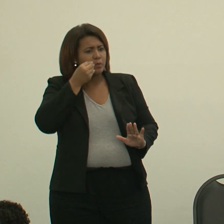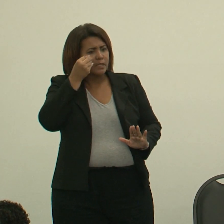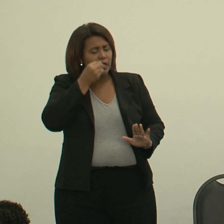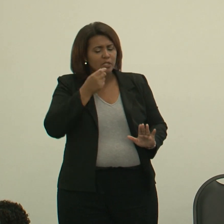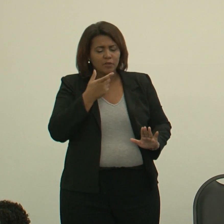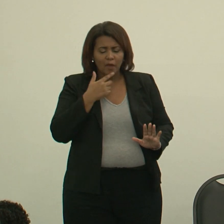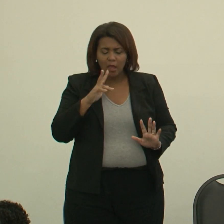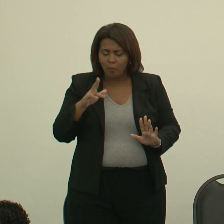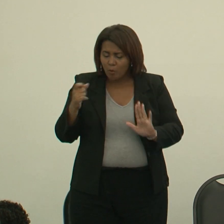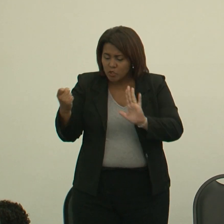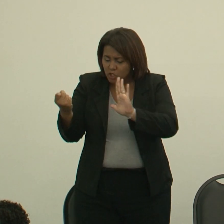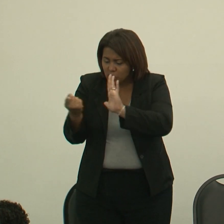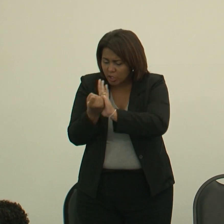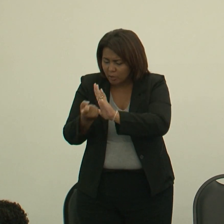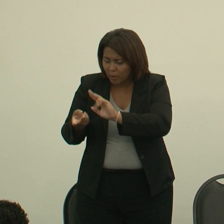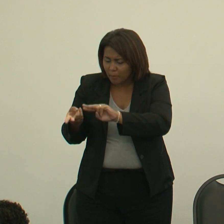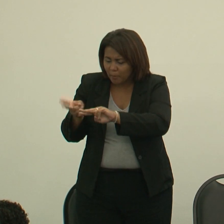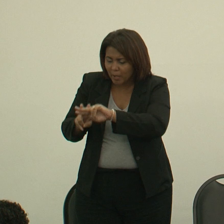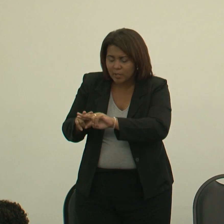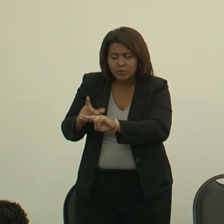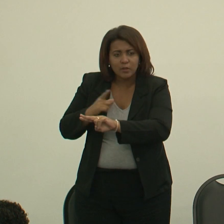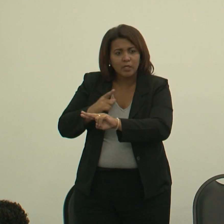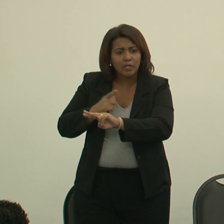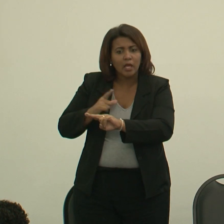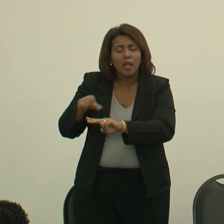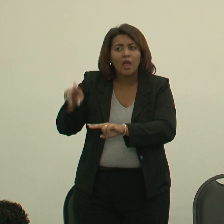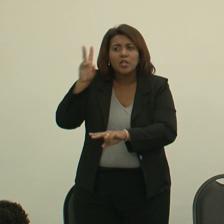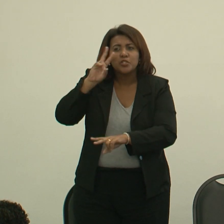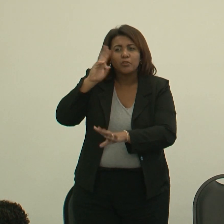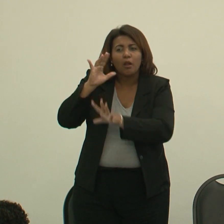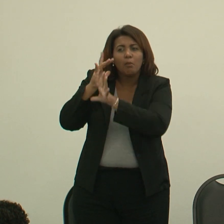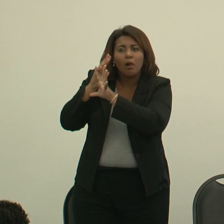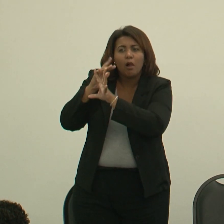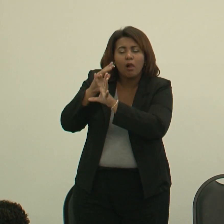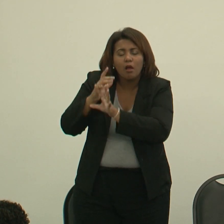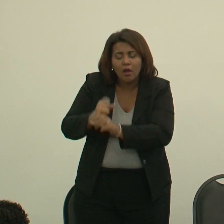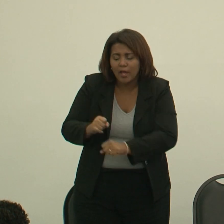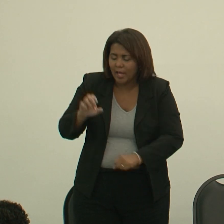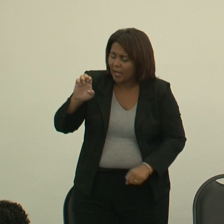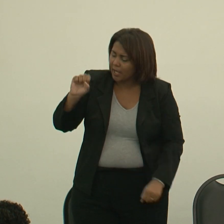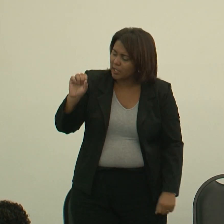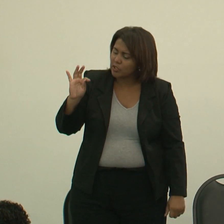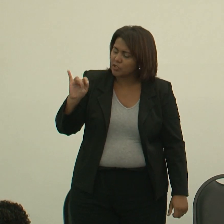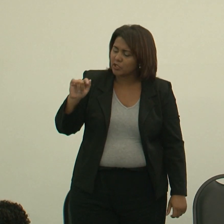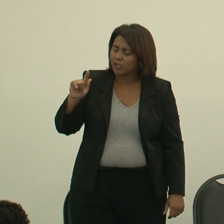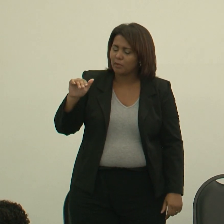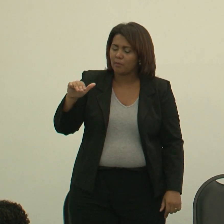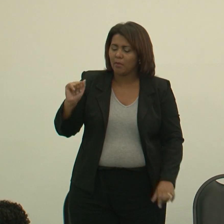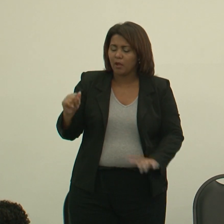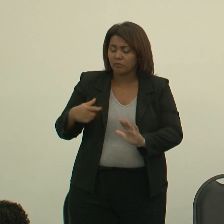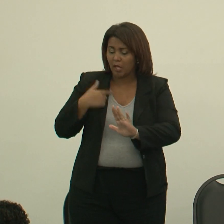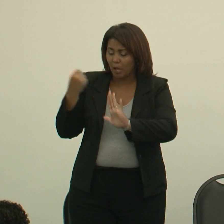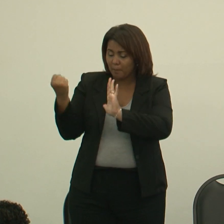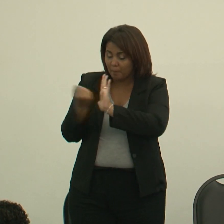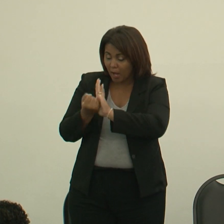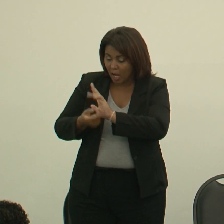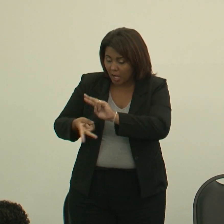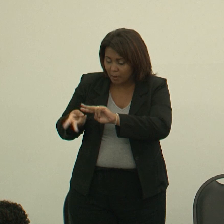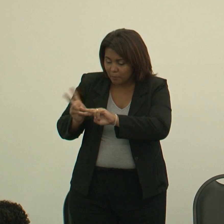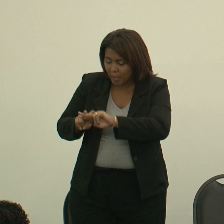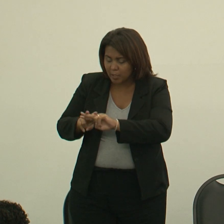uma marca, e historicamente ele surgiu assim, o conceito de estigma, como uma marca que torna